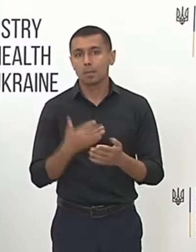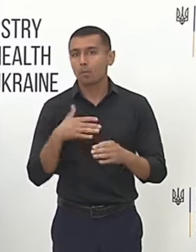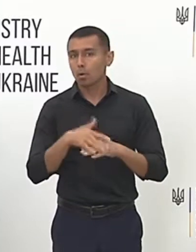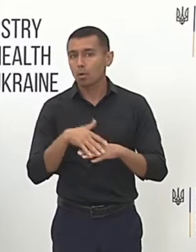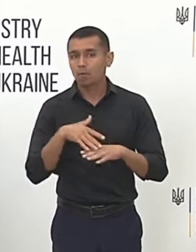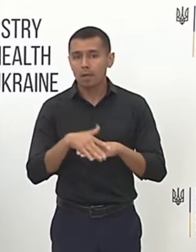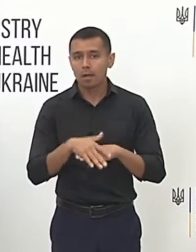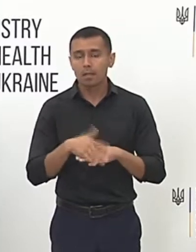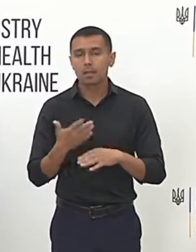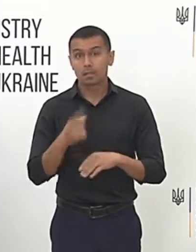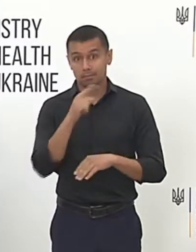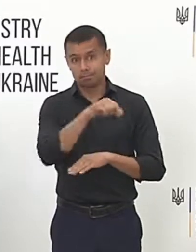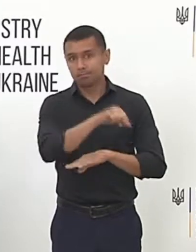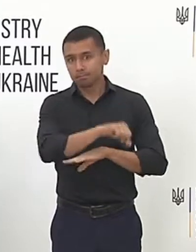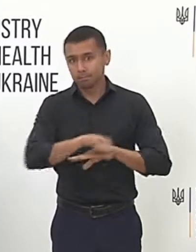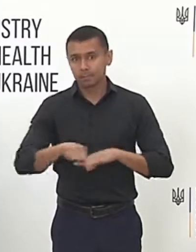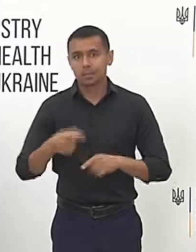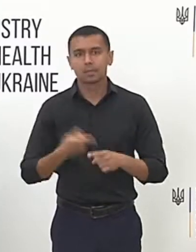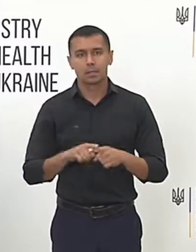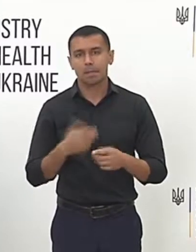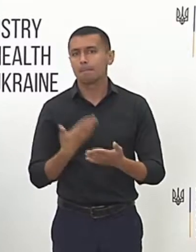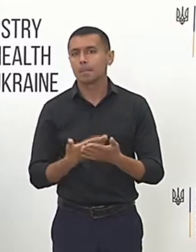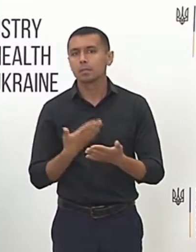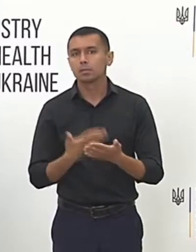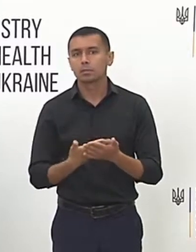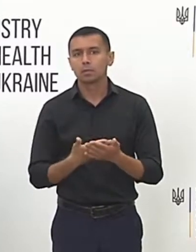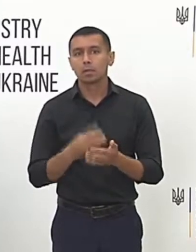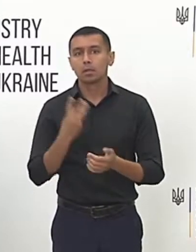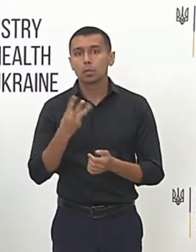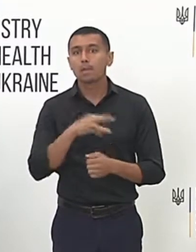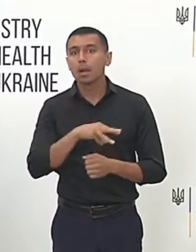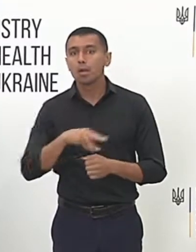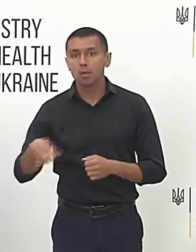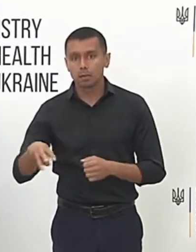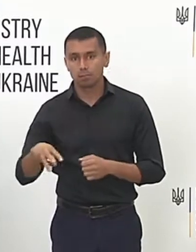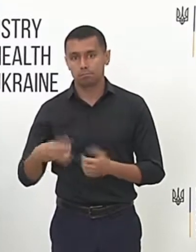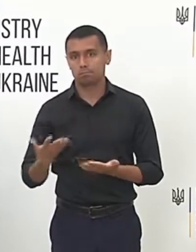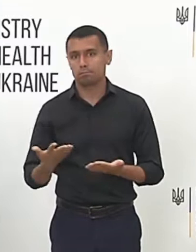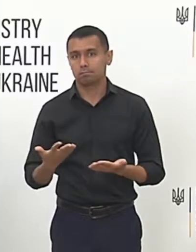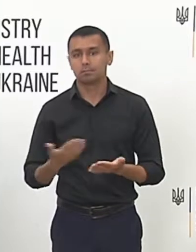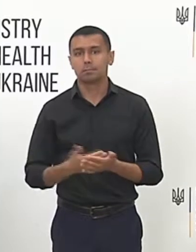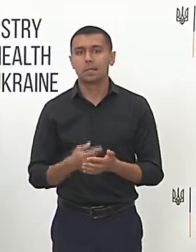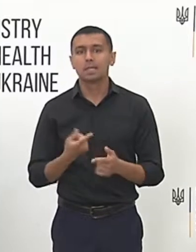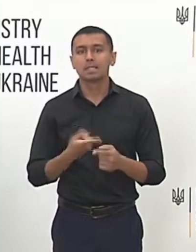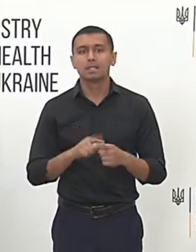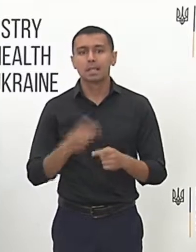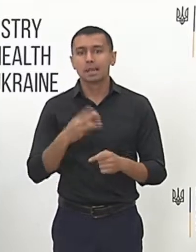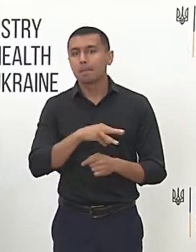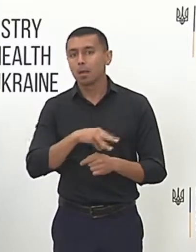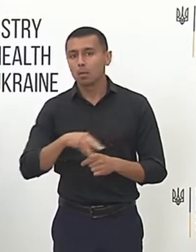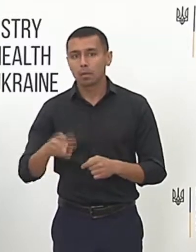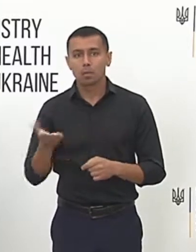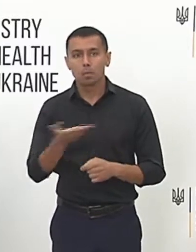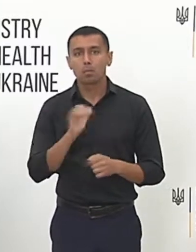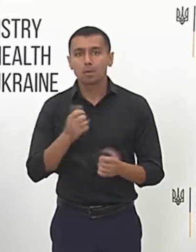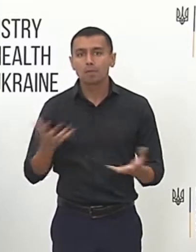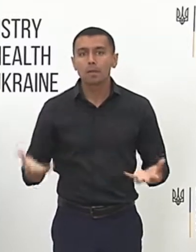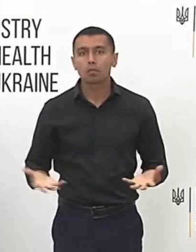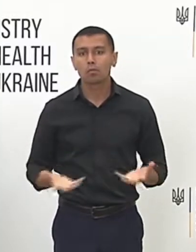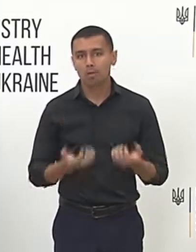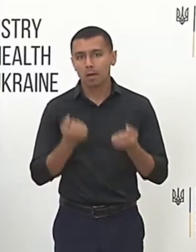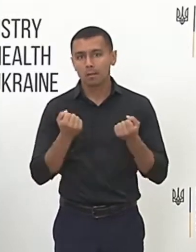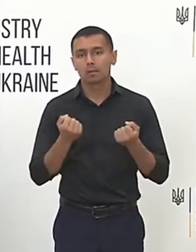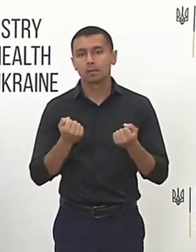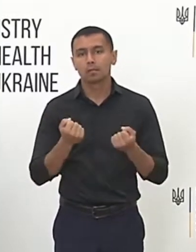рахувати за кордоном, то це близько 3 мільйонів. Тобто за ці 3 мільйони ми можемо врятувати